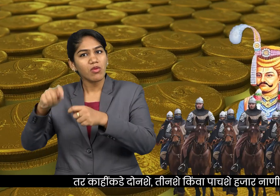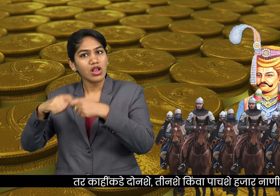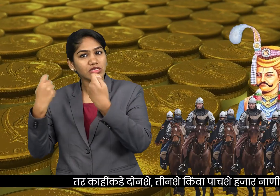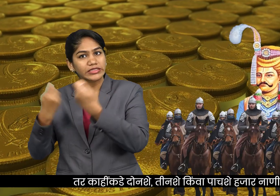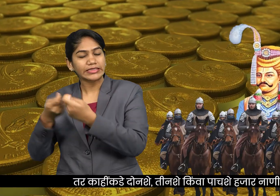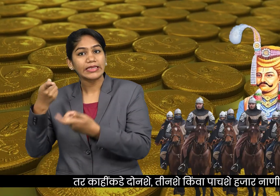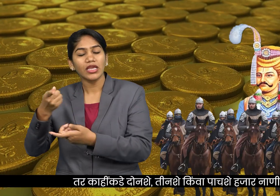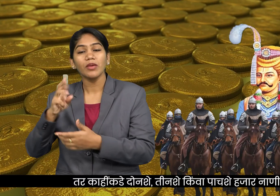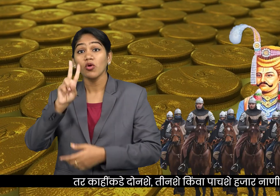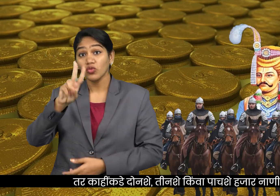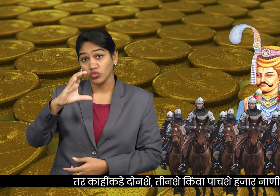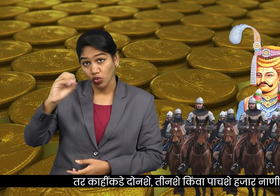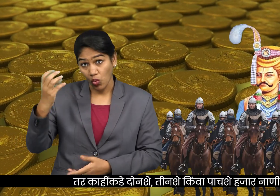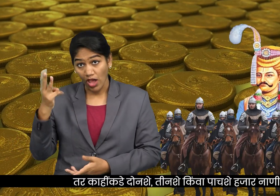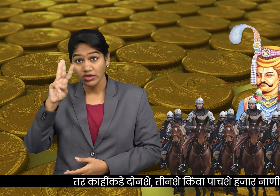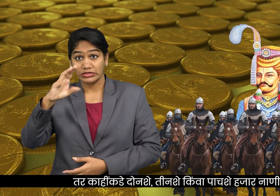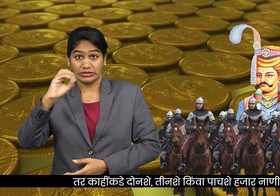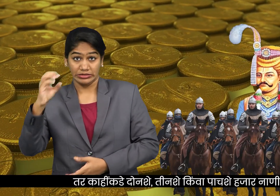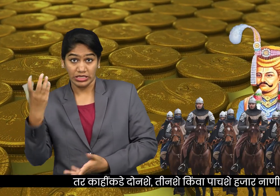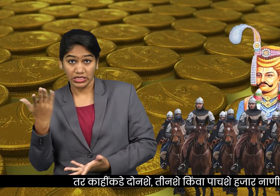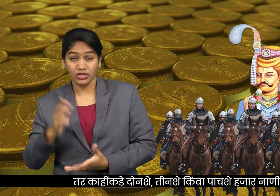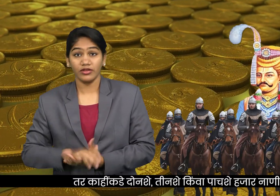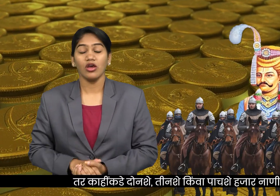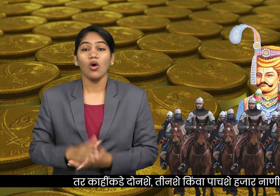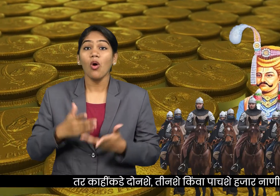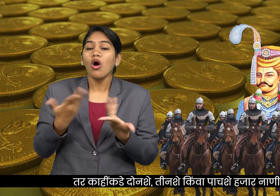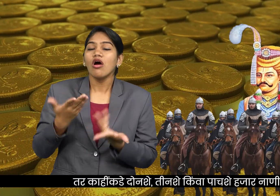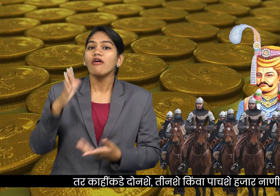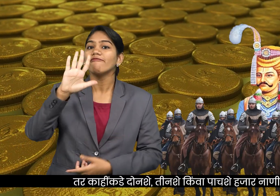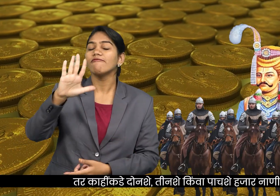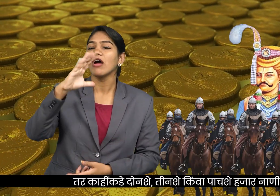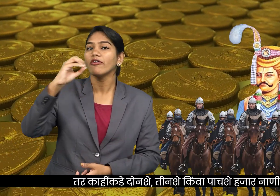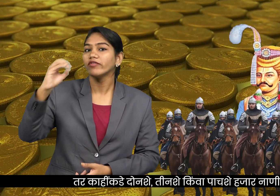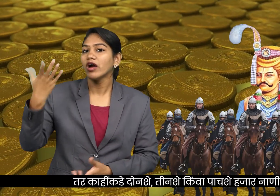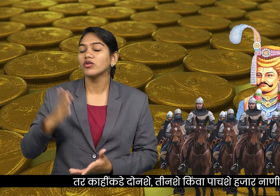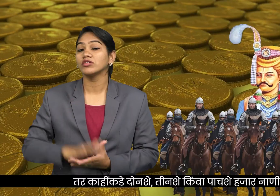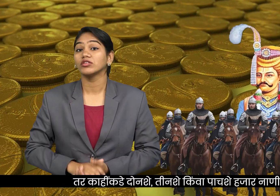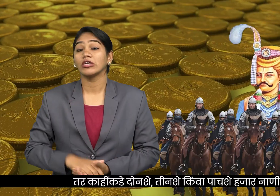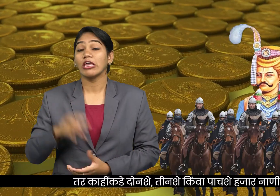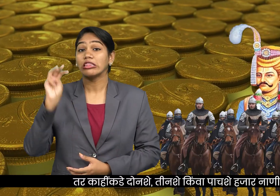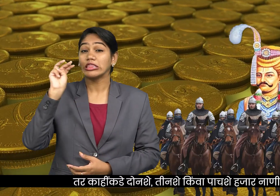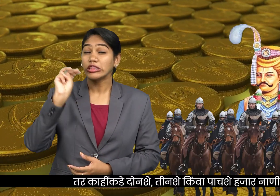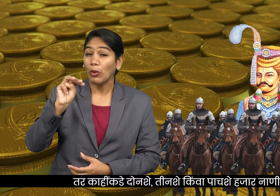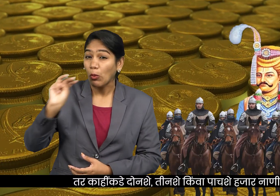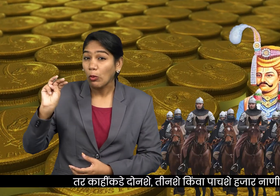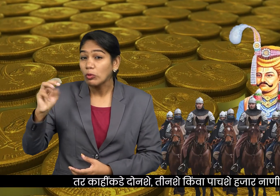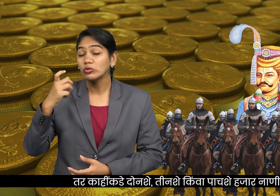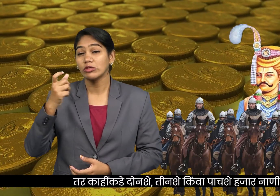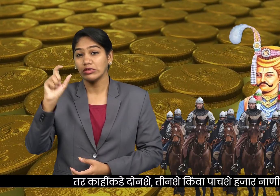200, 300 किंवा 500,000 नाणी असतात.